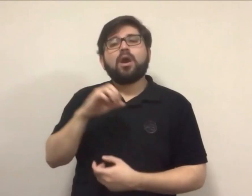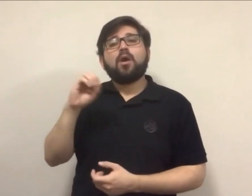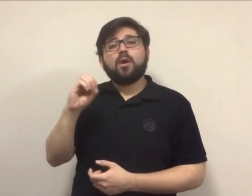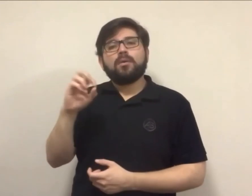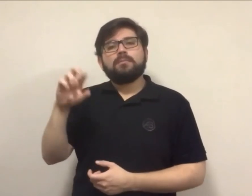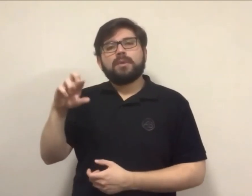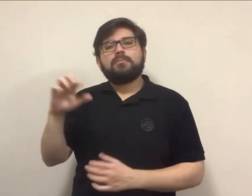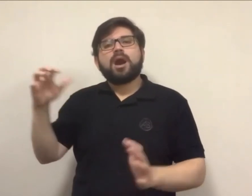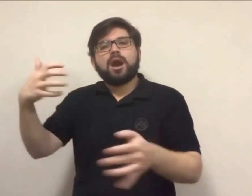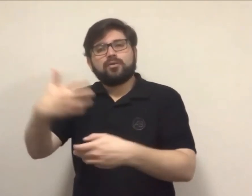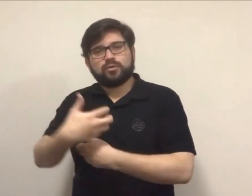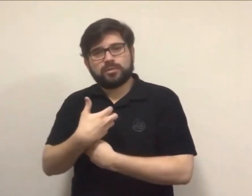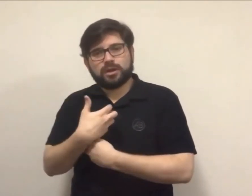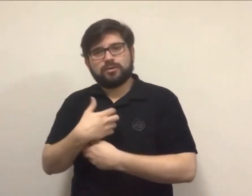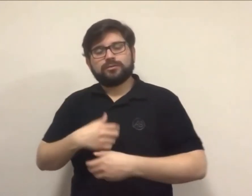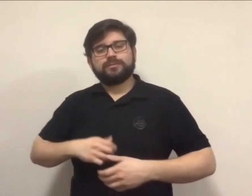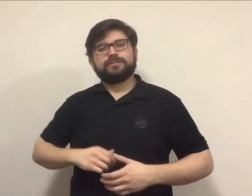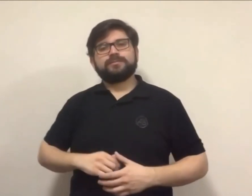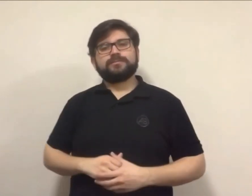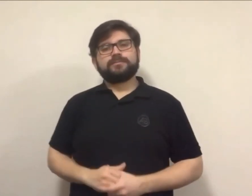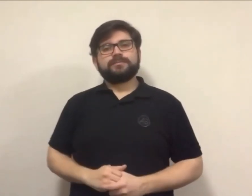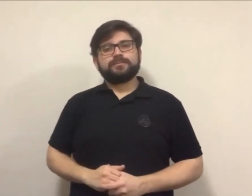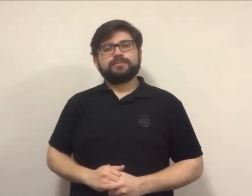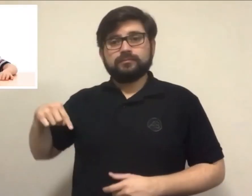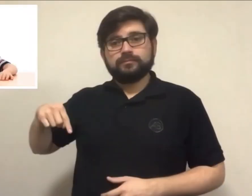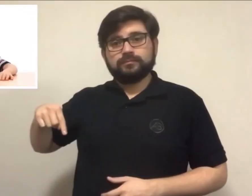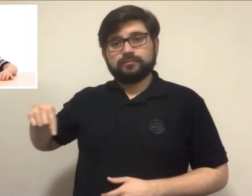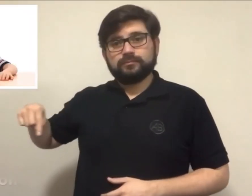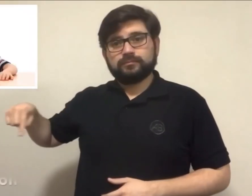Quién es tu mamá, quién es tu papá. Ya sea